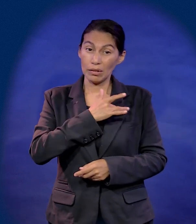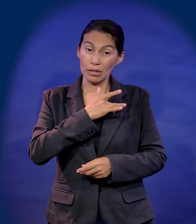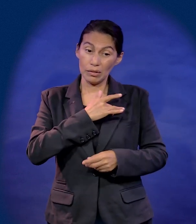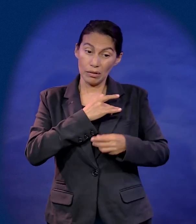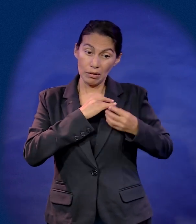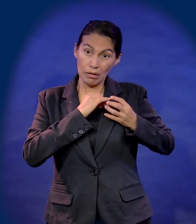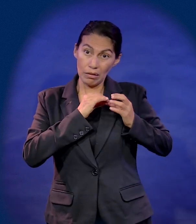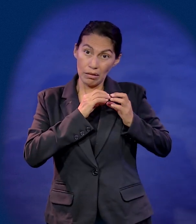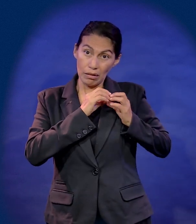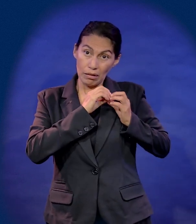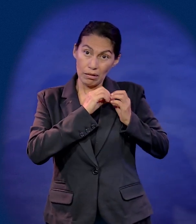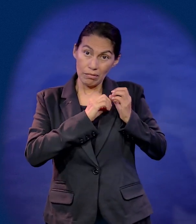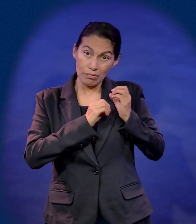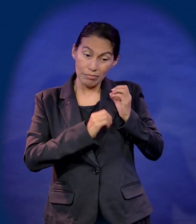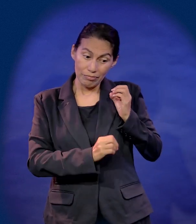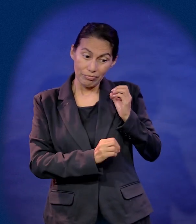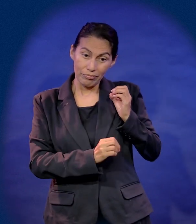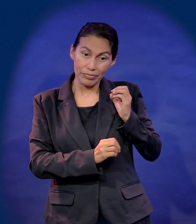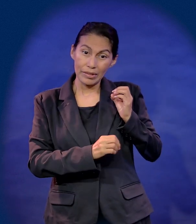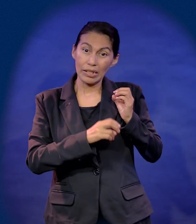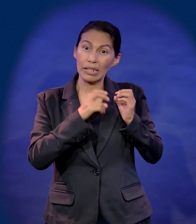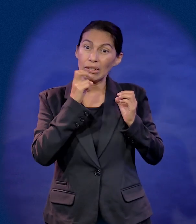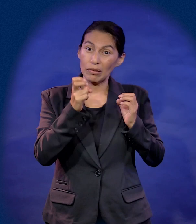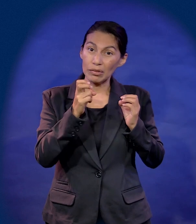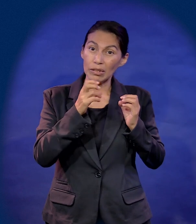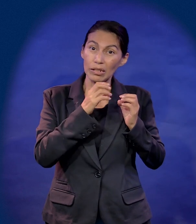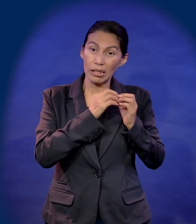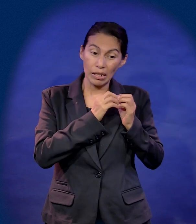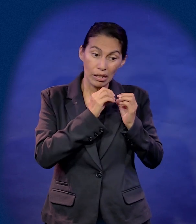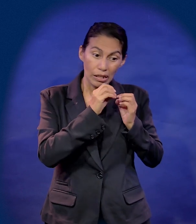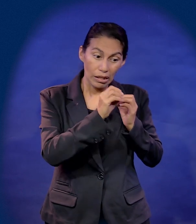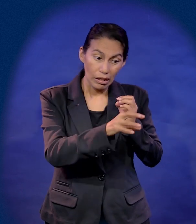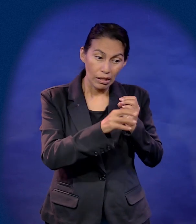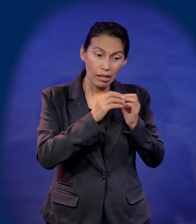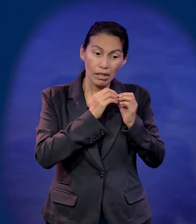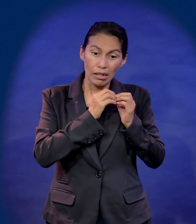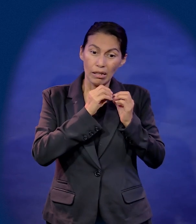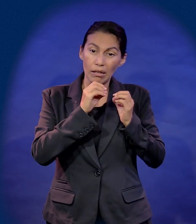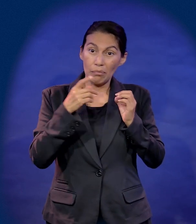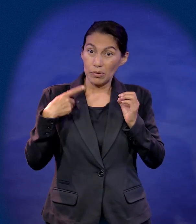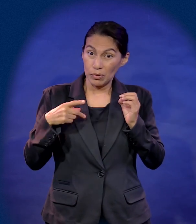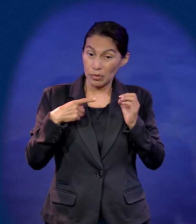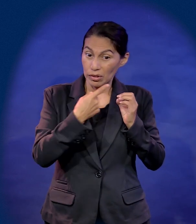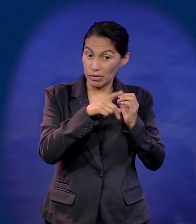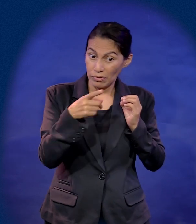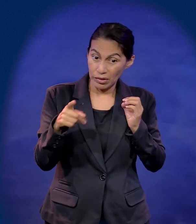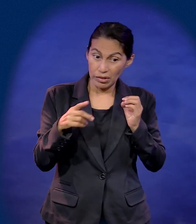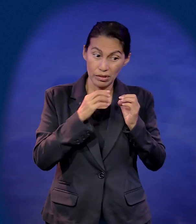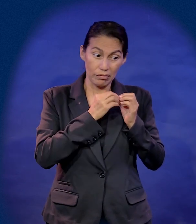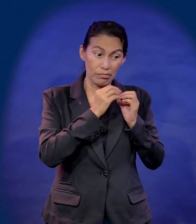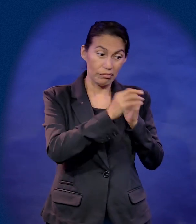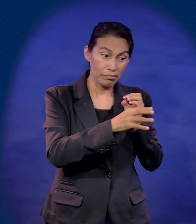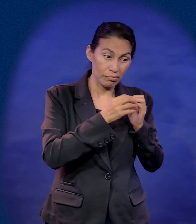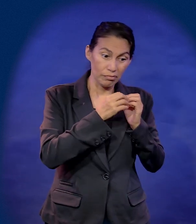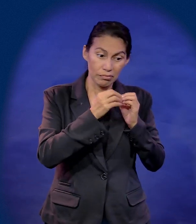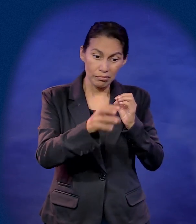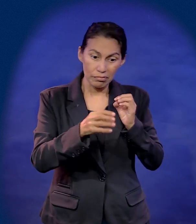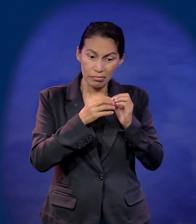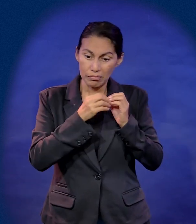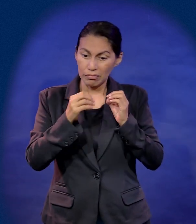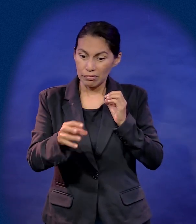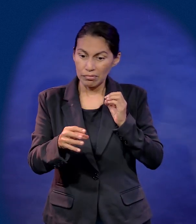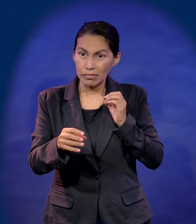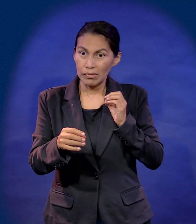equivocas, es como si tu corazón tú le arrancas un pedacito, ¿se acuerda? Y tú vas entregando un pedacito de tu corazón